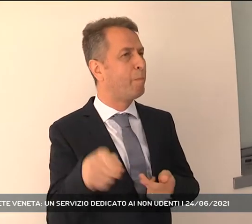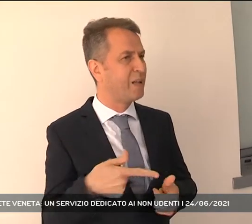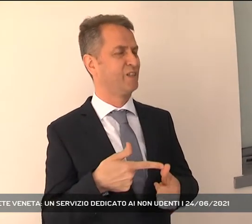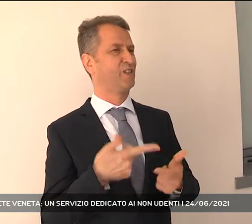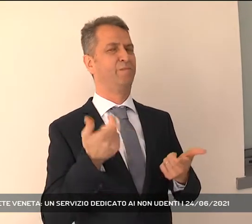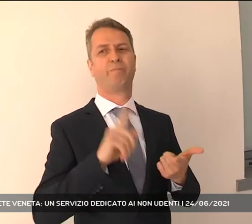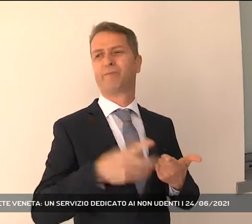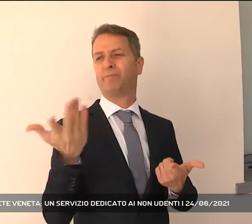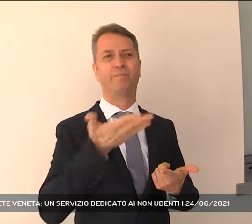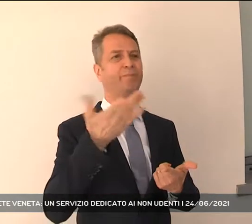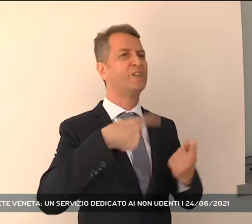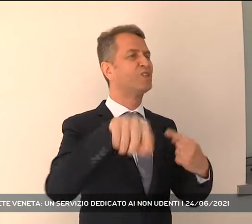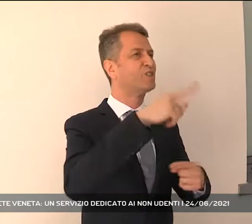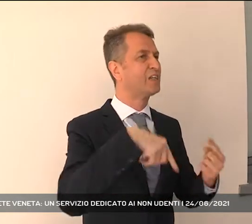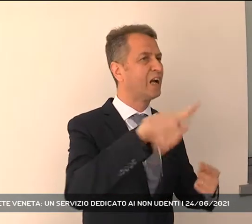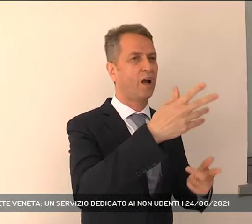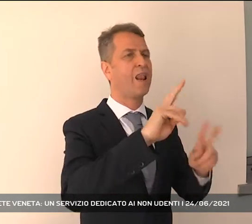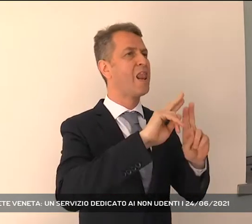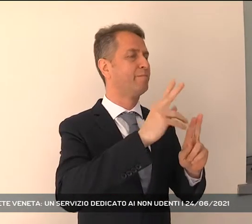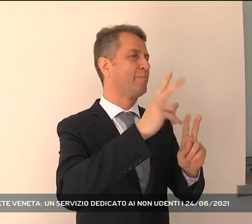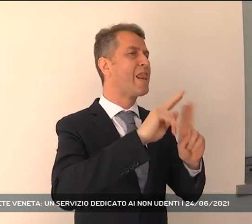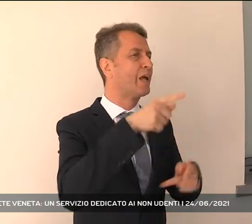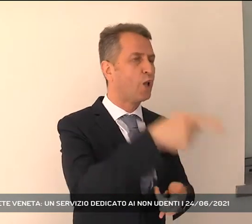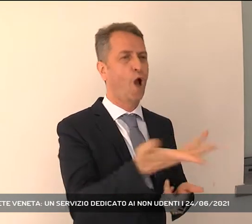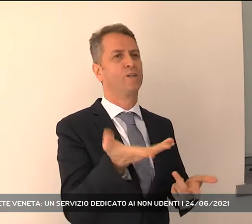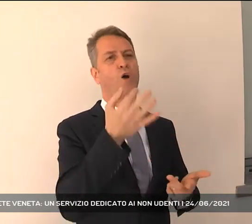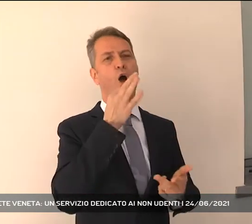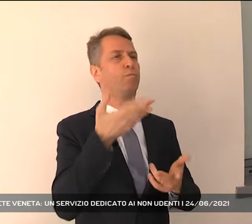dei segni quindi la questione non finisce qui ma continua